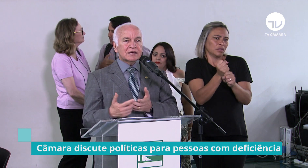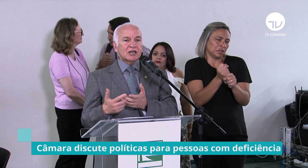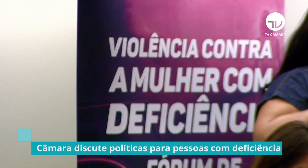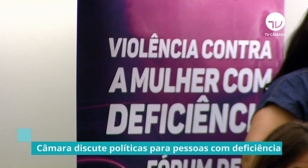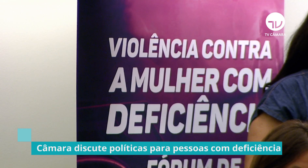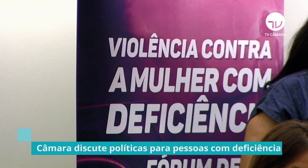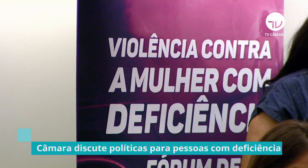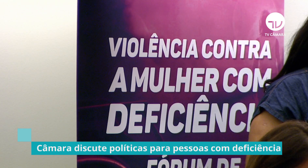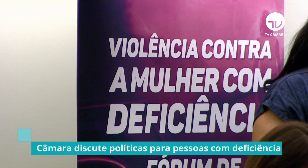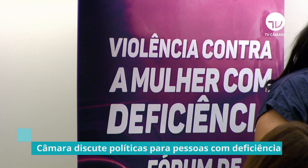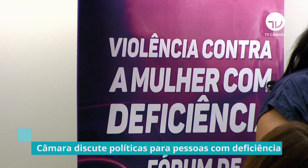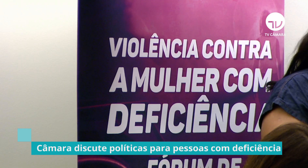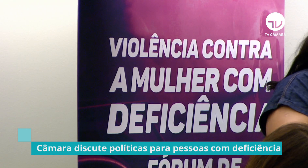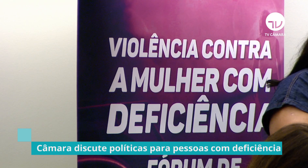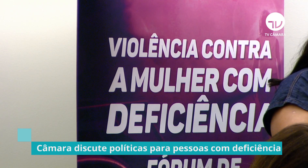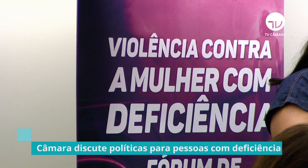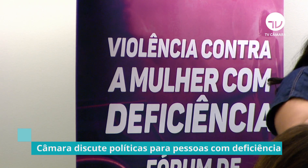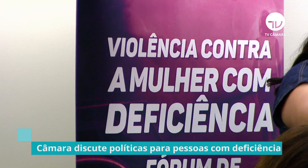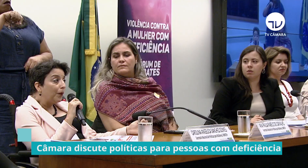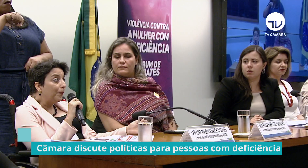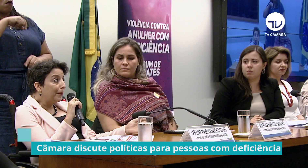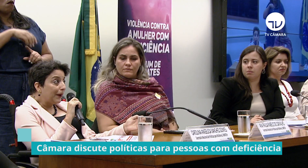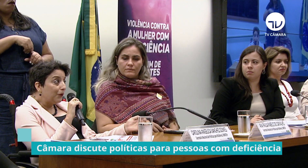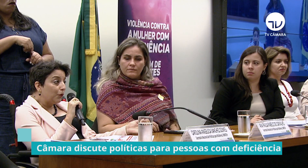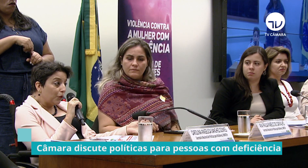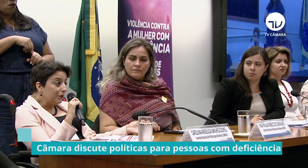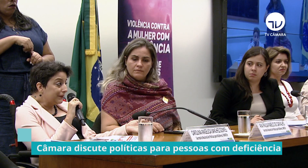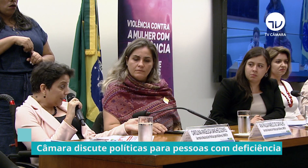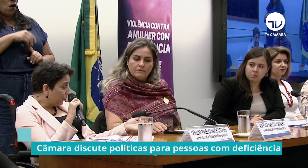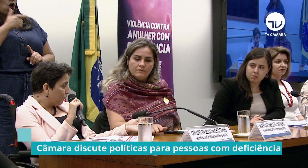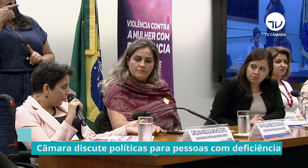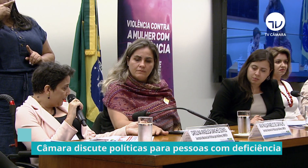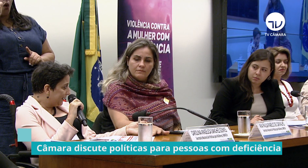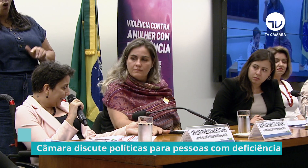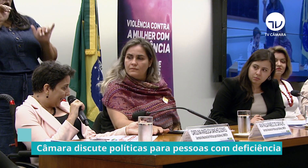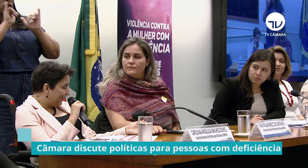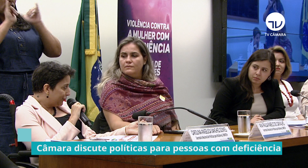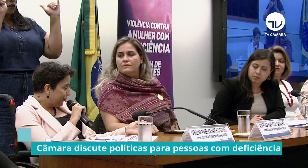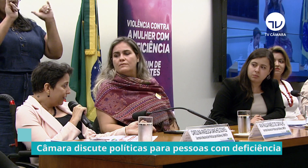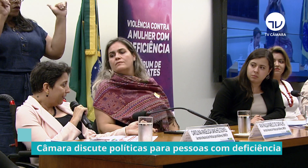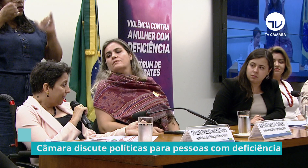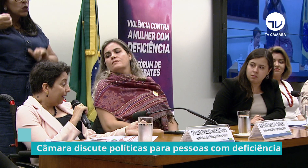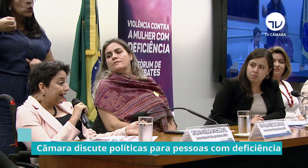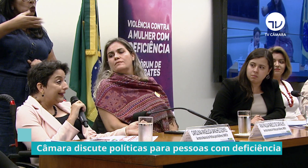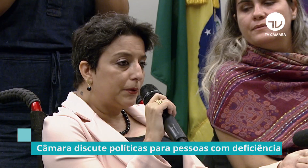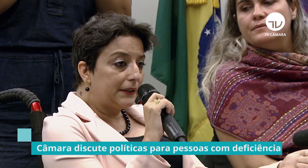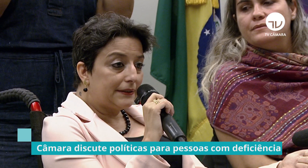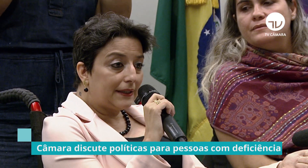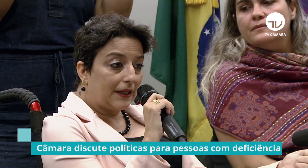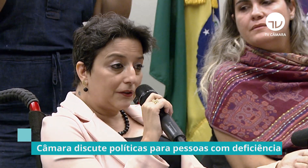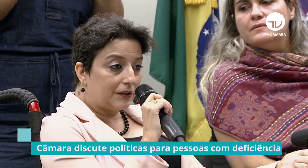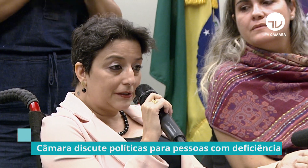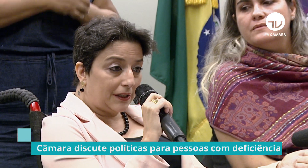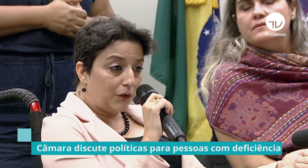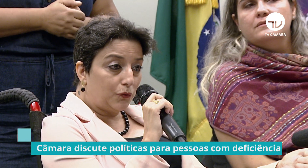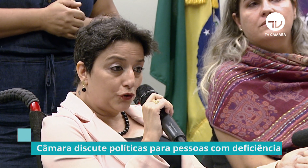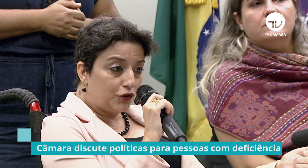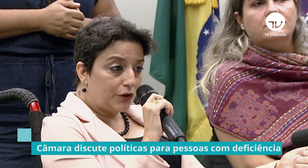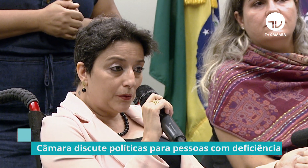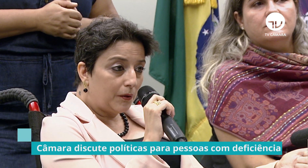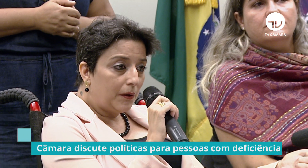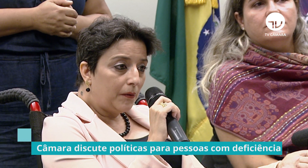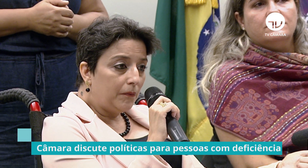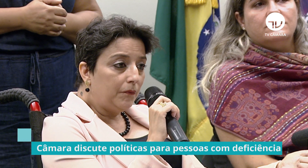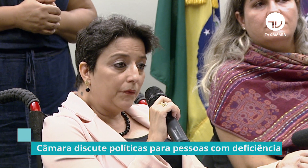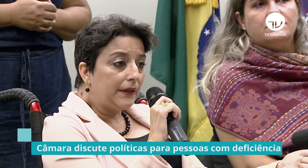Numa das reuniões, a representante da Secretaria de Políticas para as Mulheres chamou a atenção para os